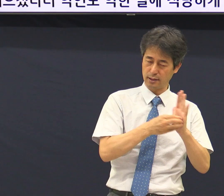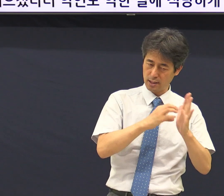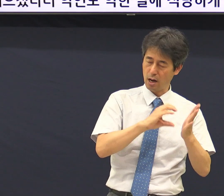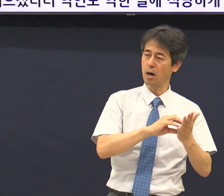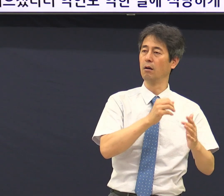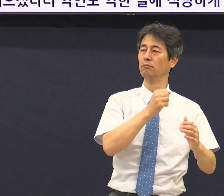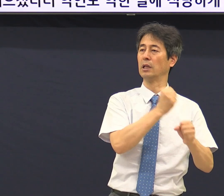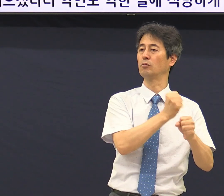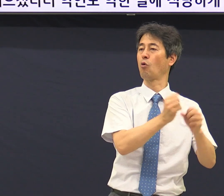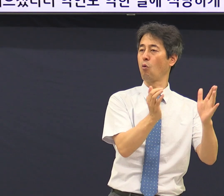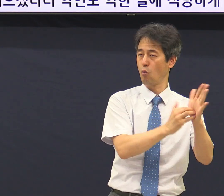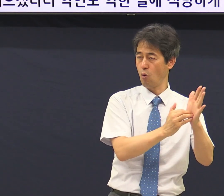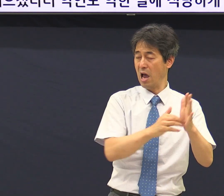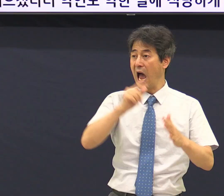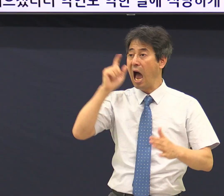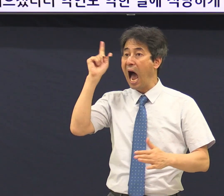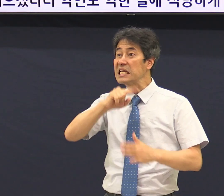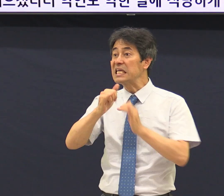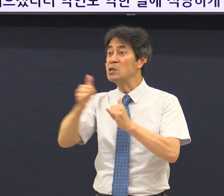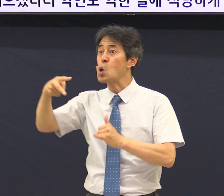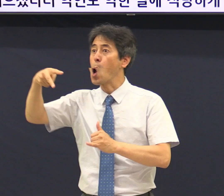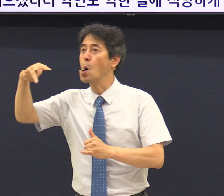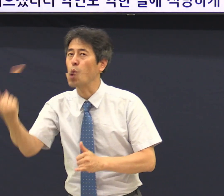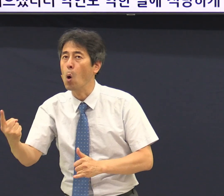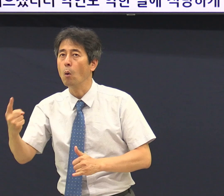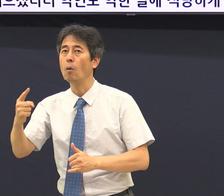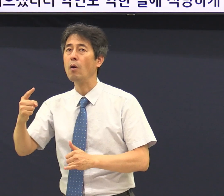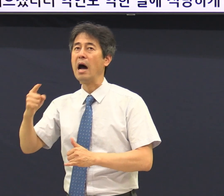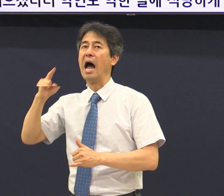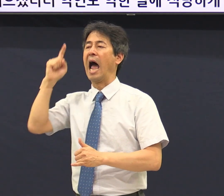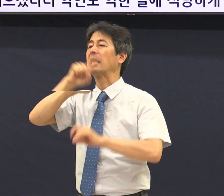가운데 하나님께서 또한 이끌어 주시고 악인도